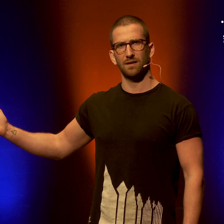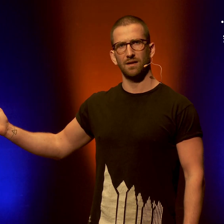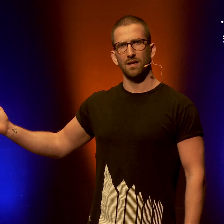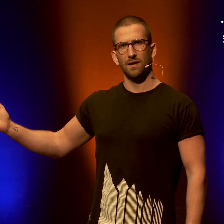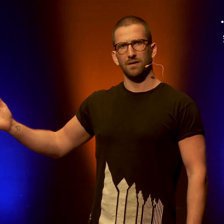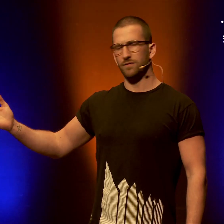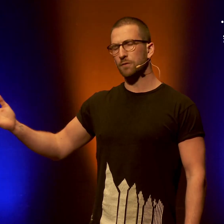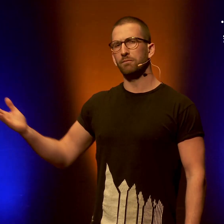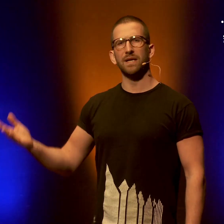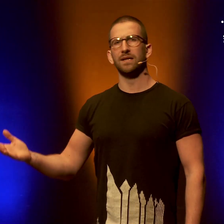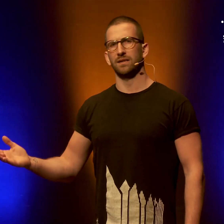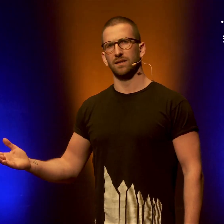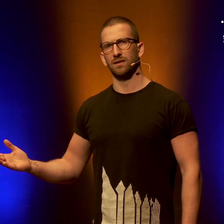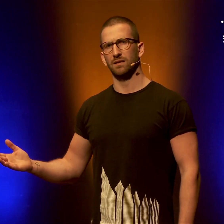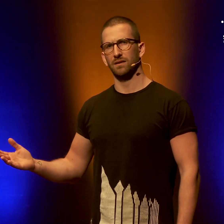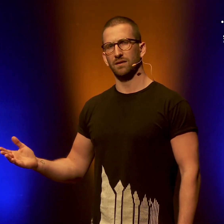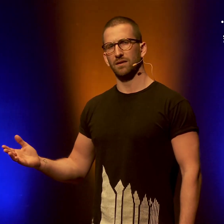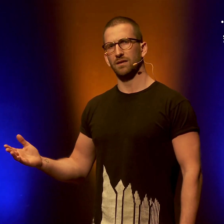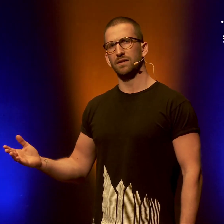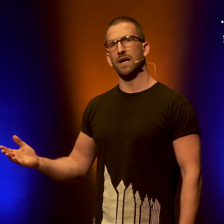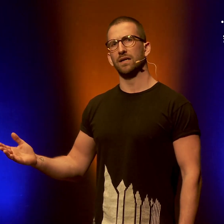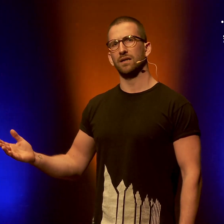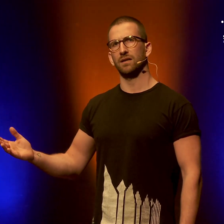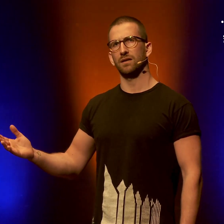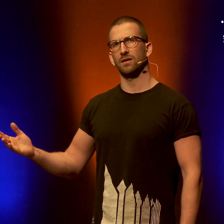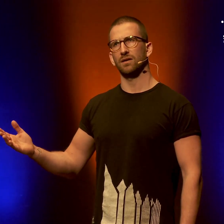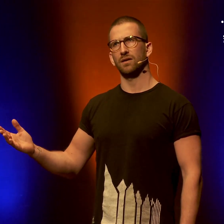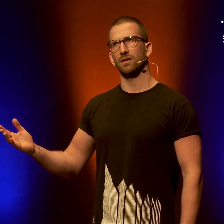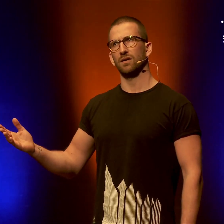jazdy. Dźwięków pięknych, jak